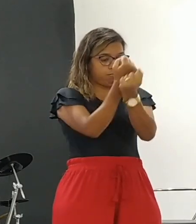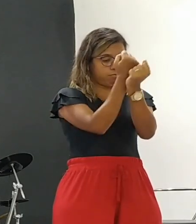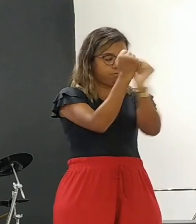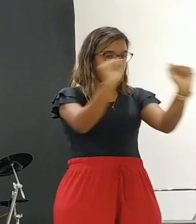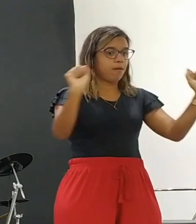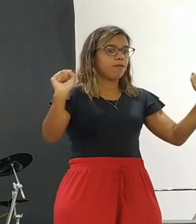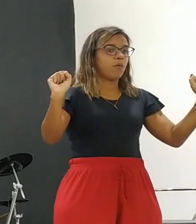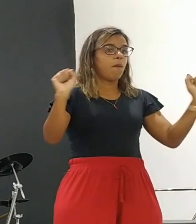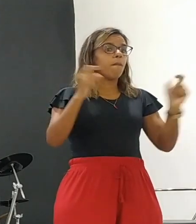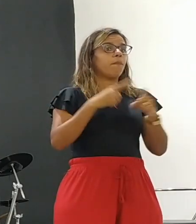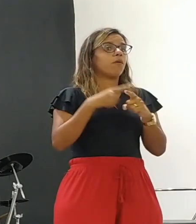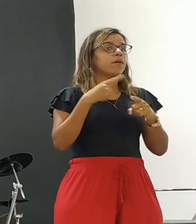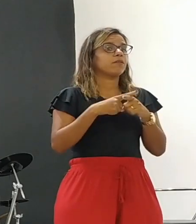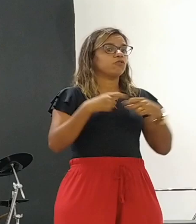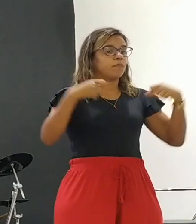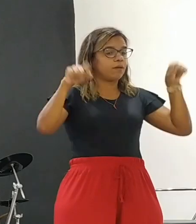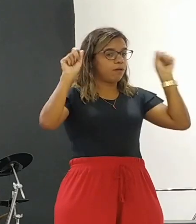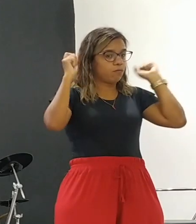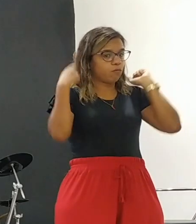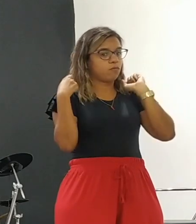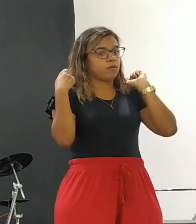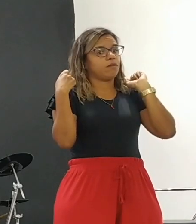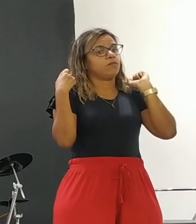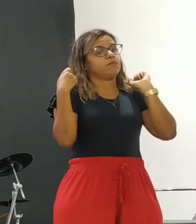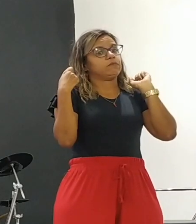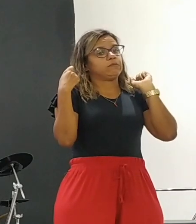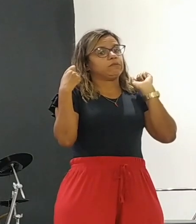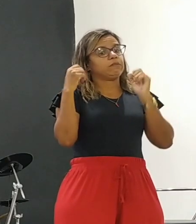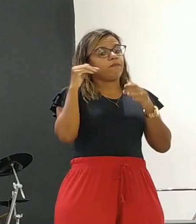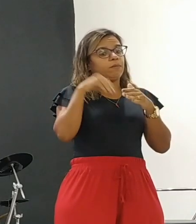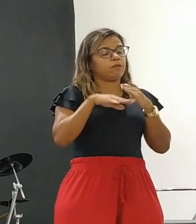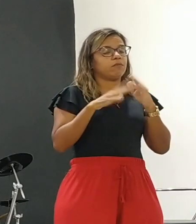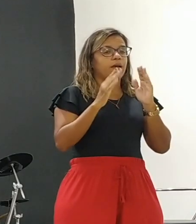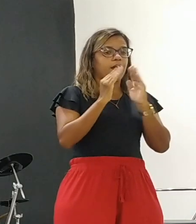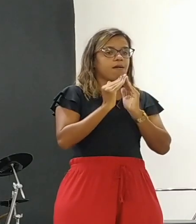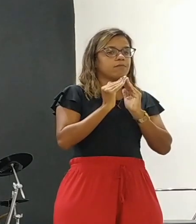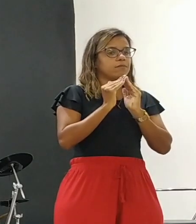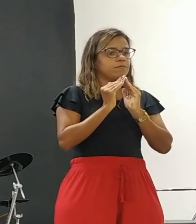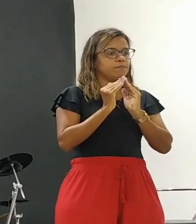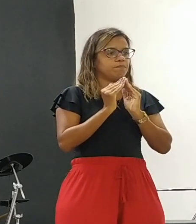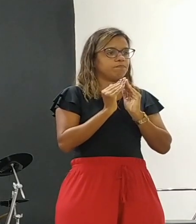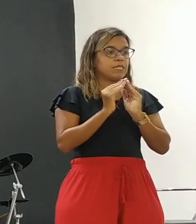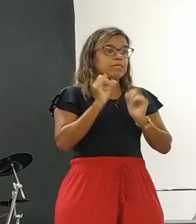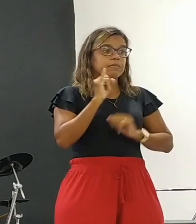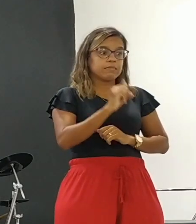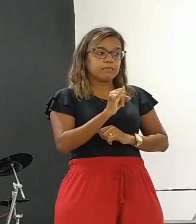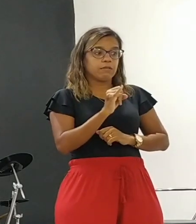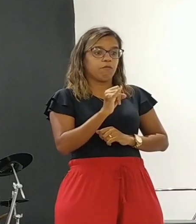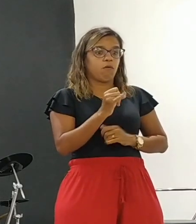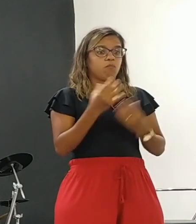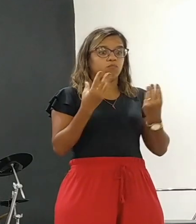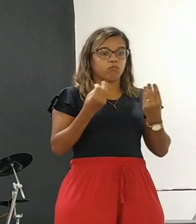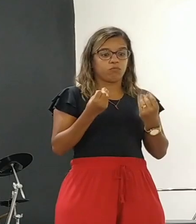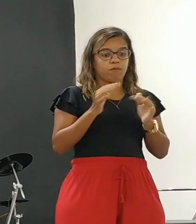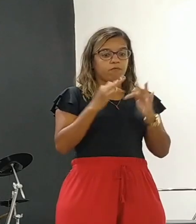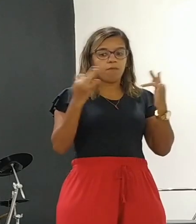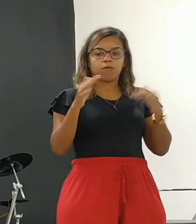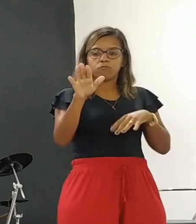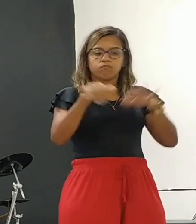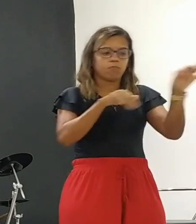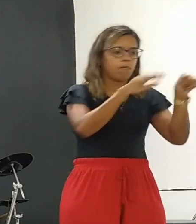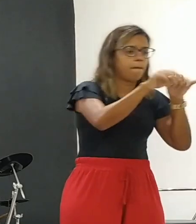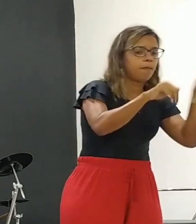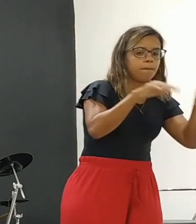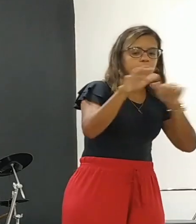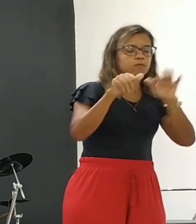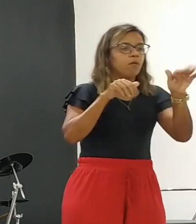liberto porque eles pegaram o cordeiro e levaram para sua casa. Se o cordeiro for muito para sua família, chama o